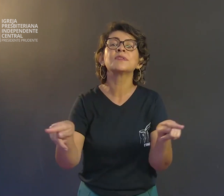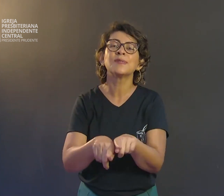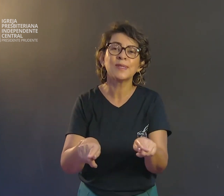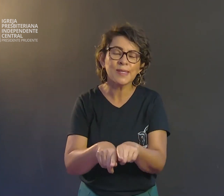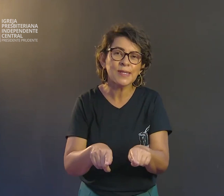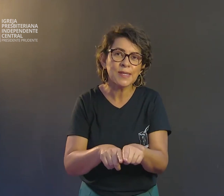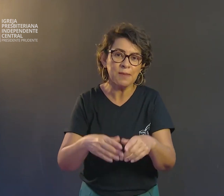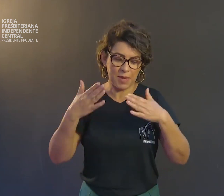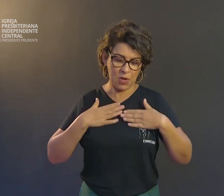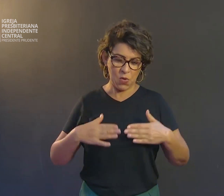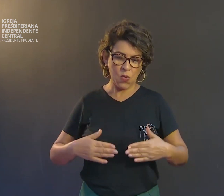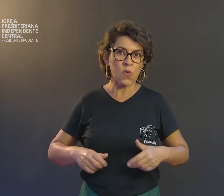glória.